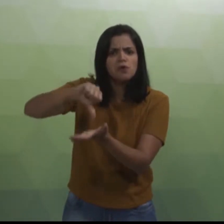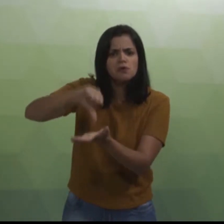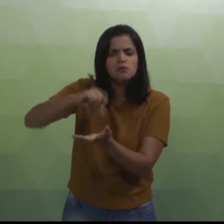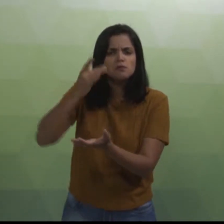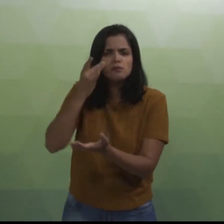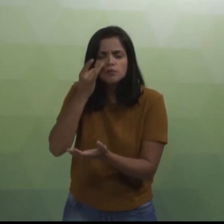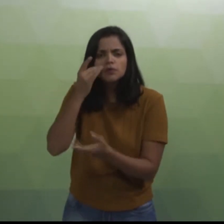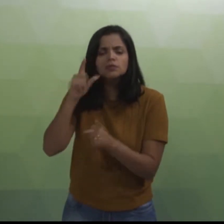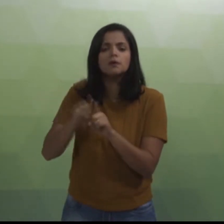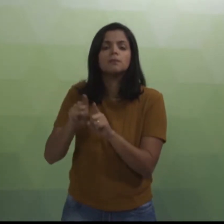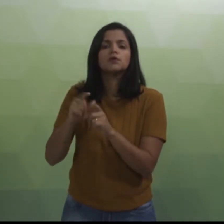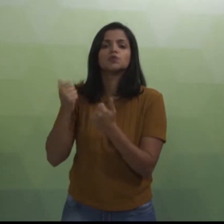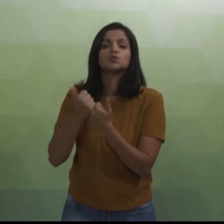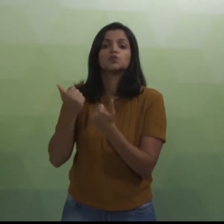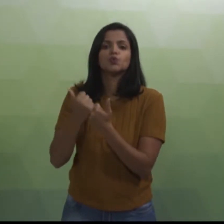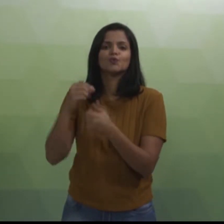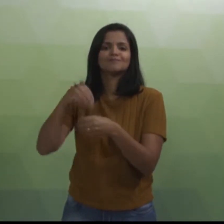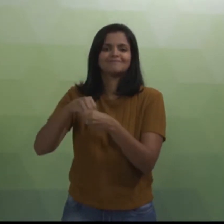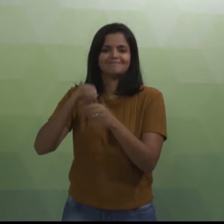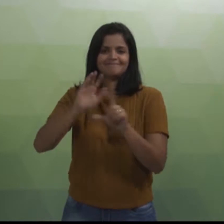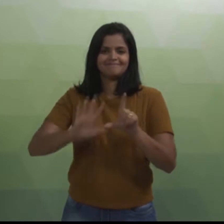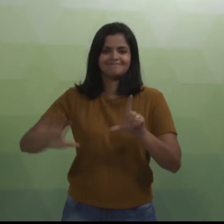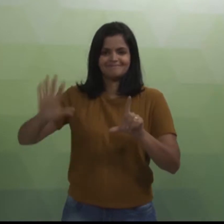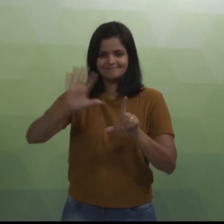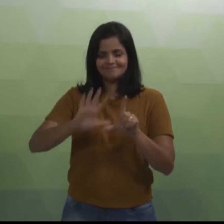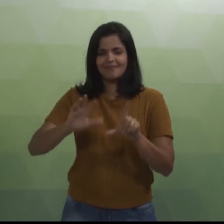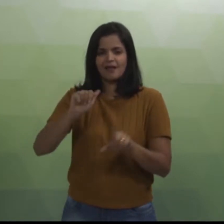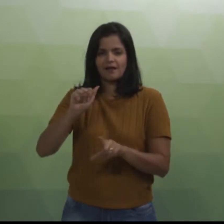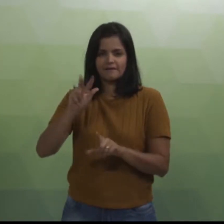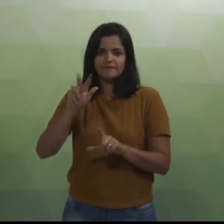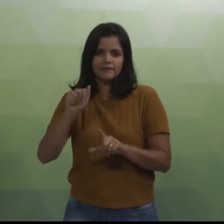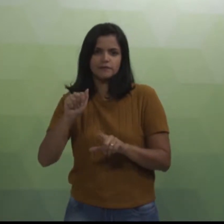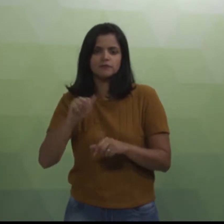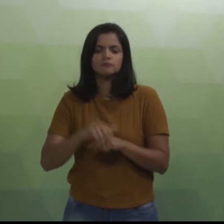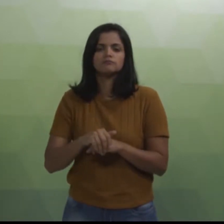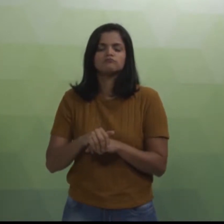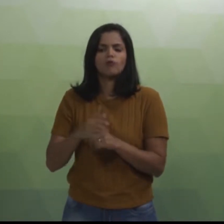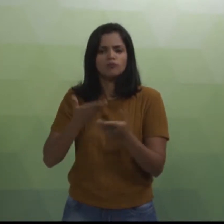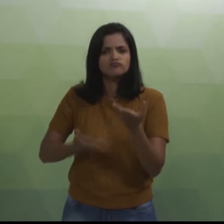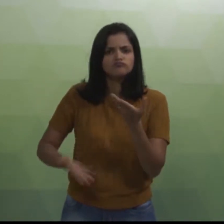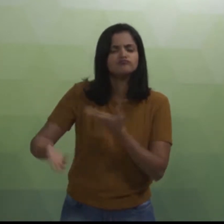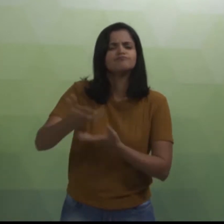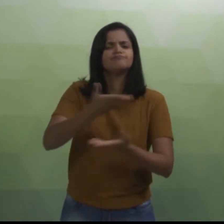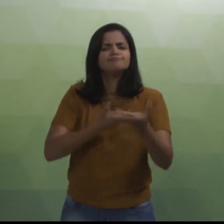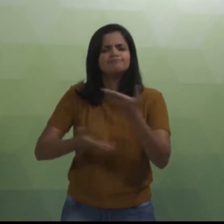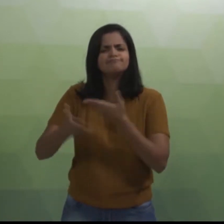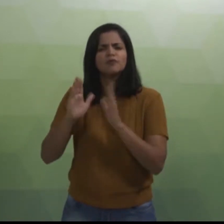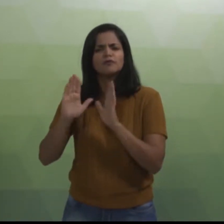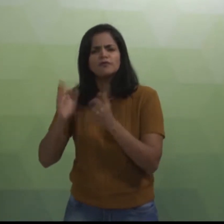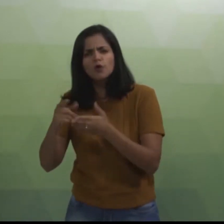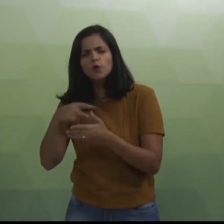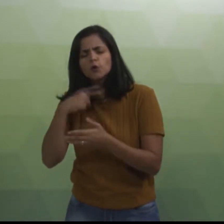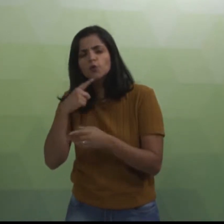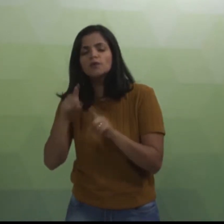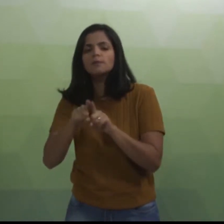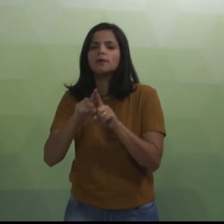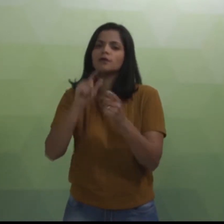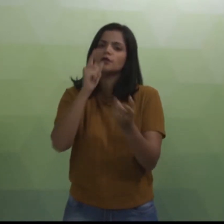Temos o tutor presencial e o tutor à distância, no AVA, para que possamos interagir.